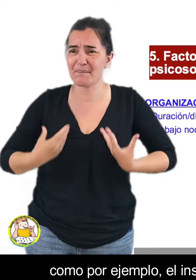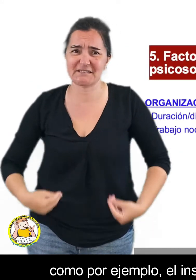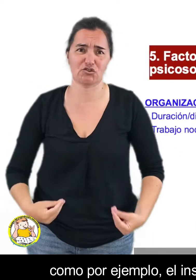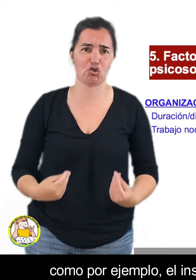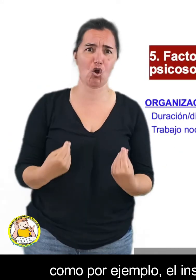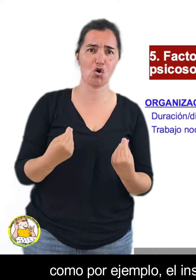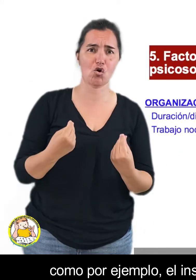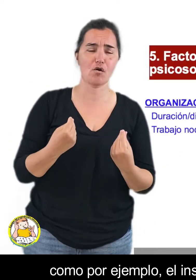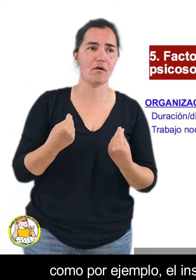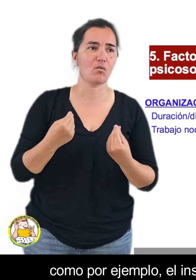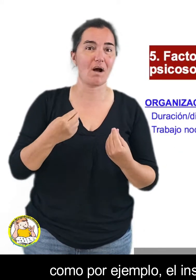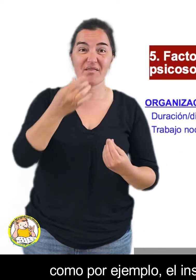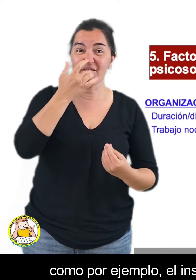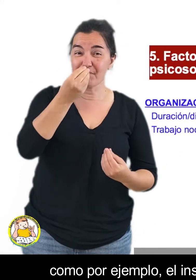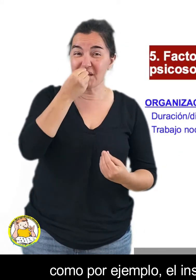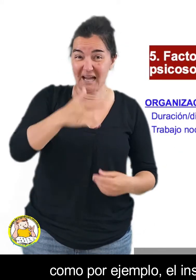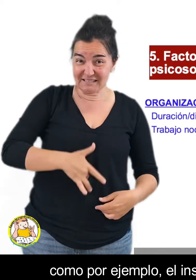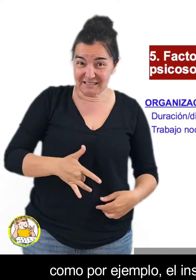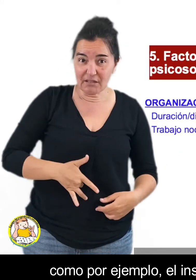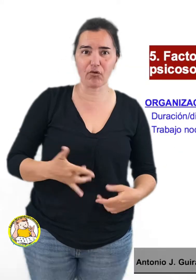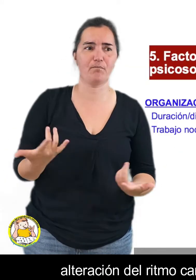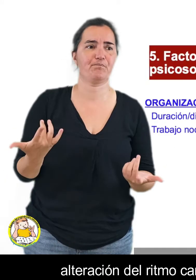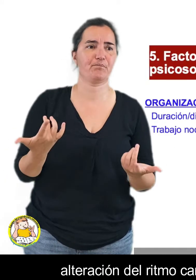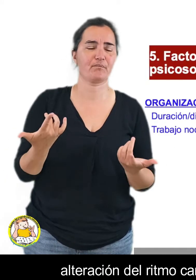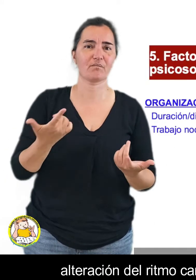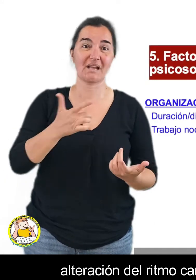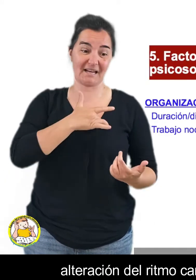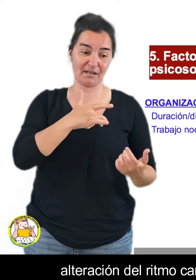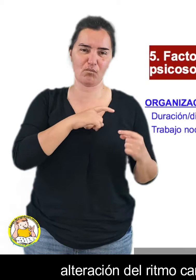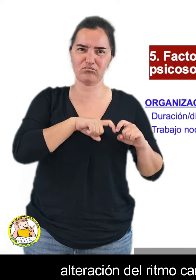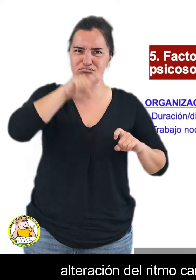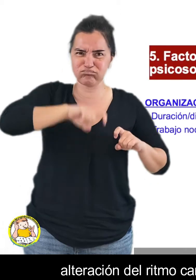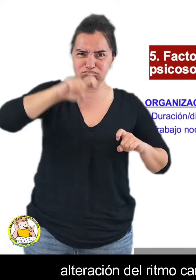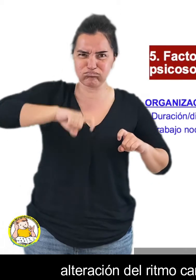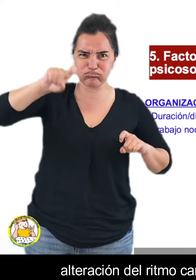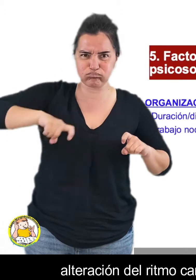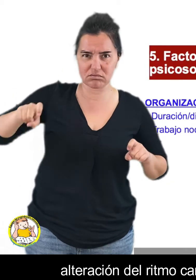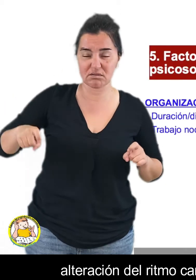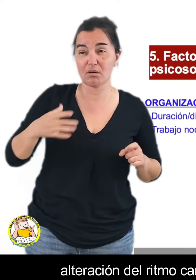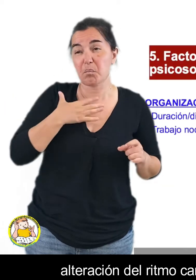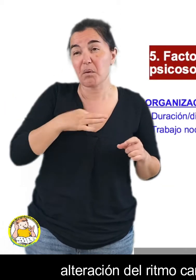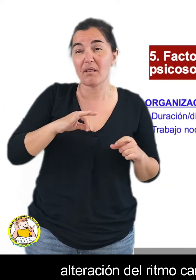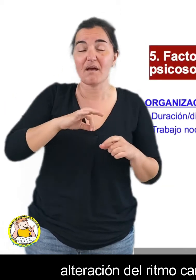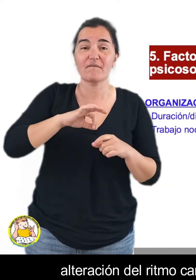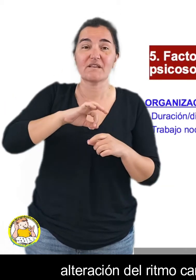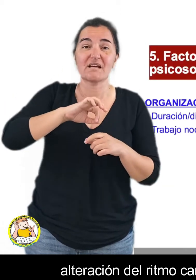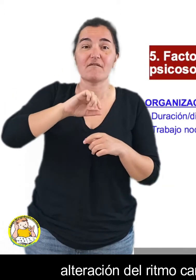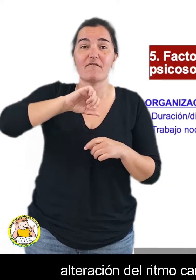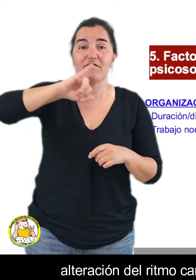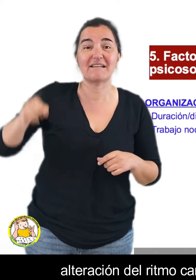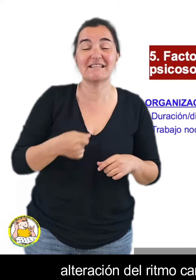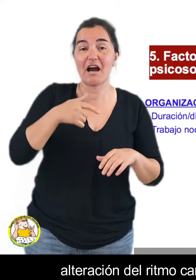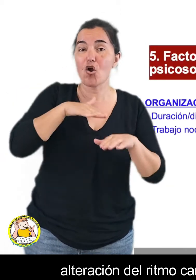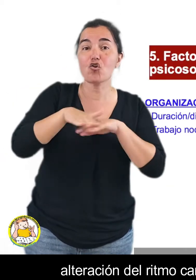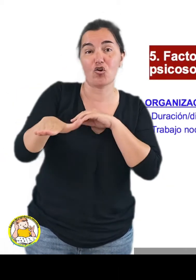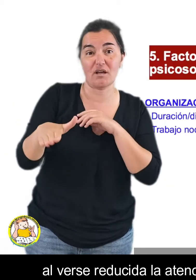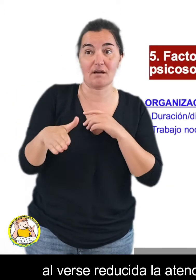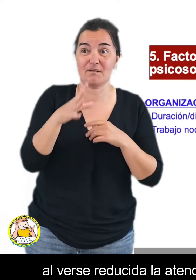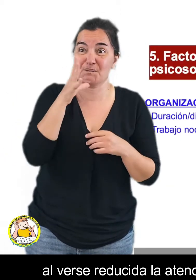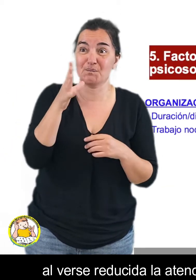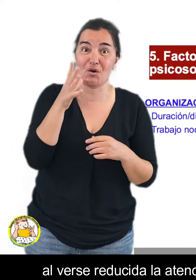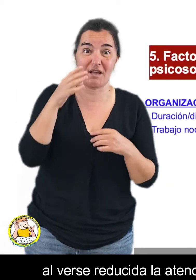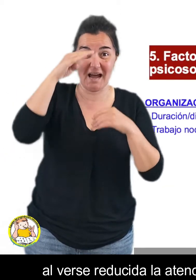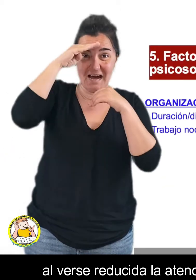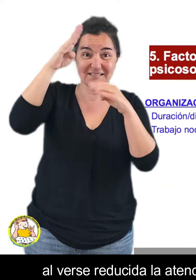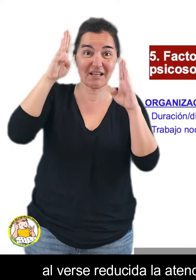insomnio, la depresión, trastornos digestivos, alteración del ritmo cardíaco, puede aparecer la fatiga crónica.